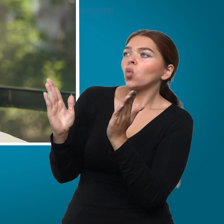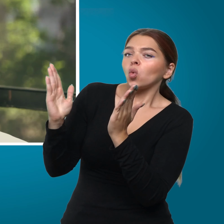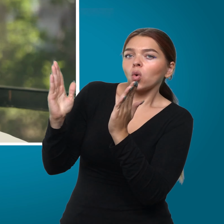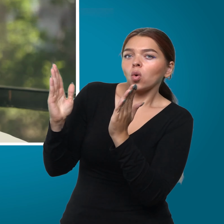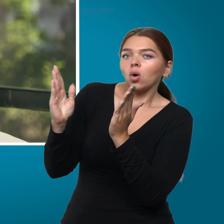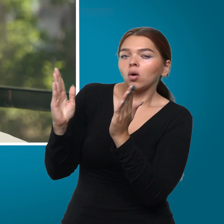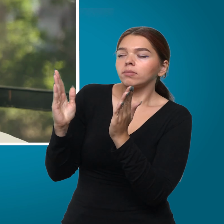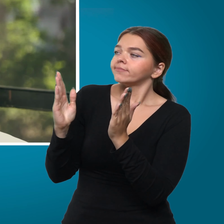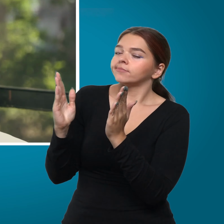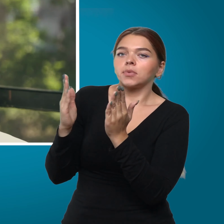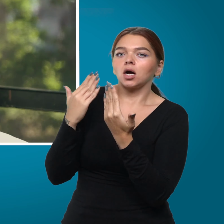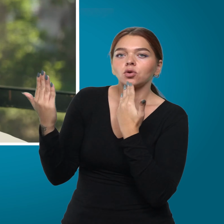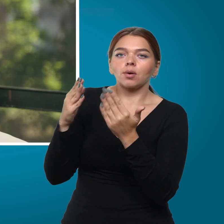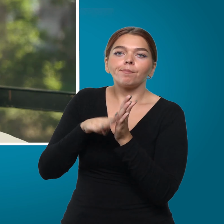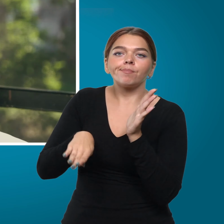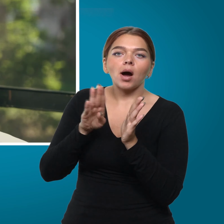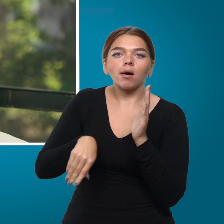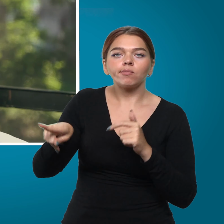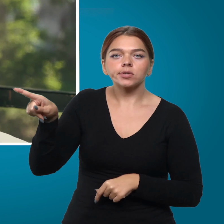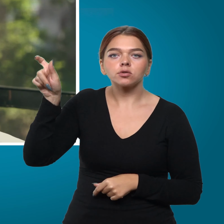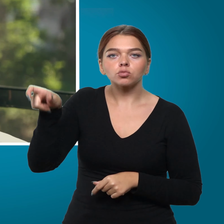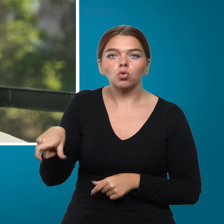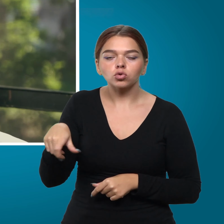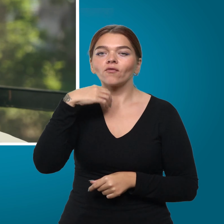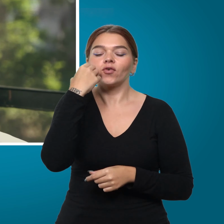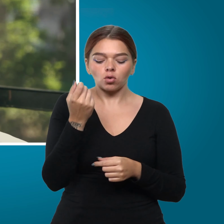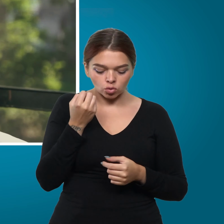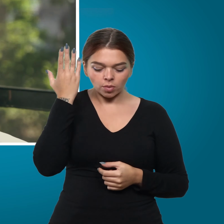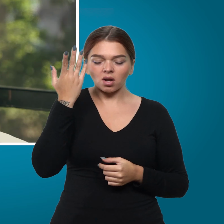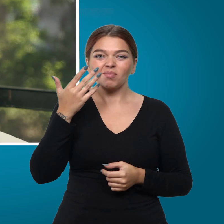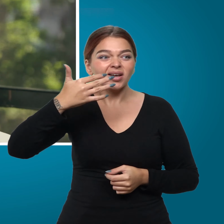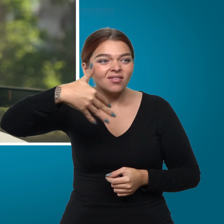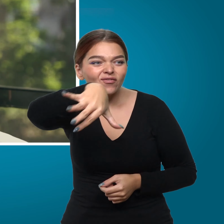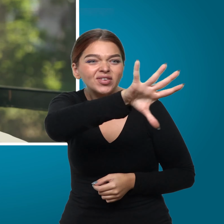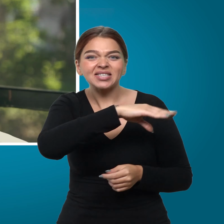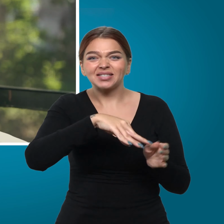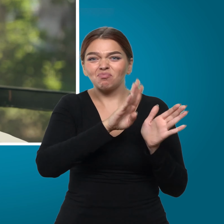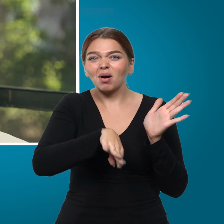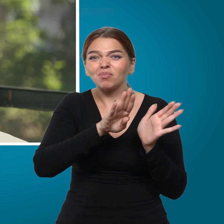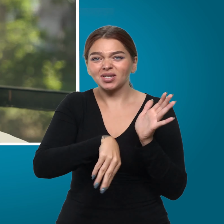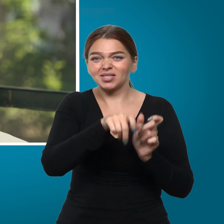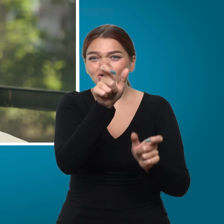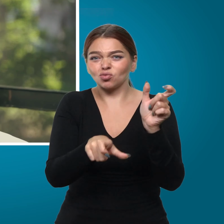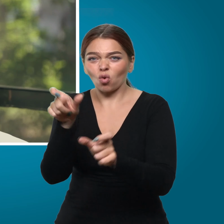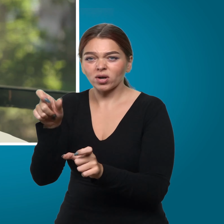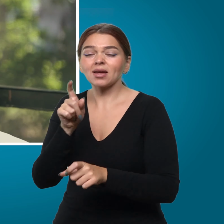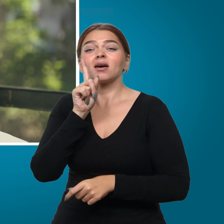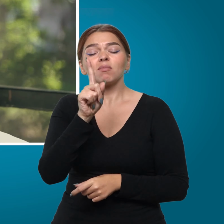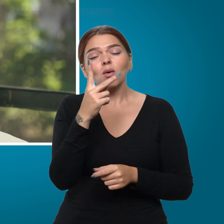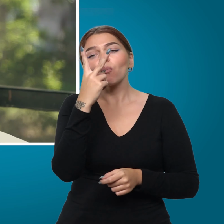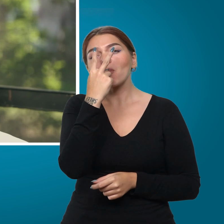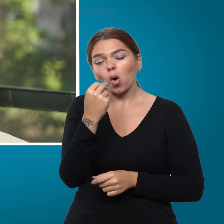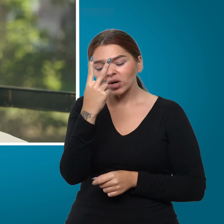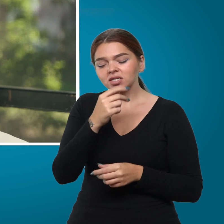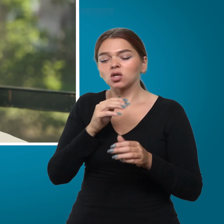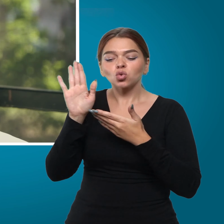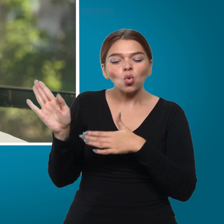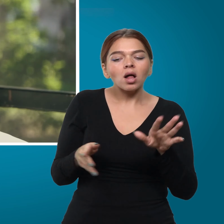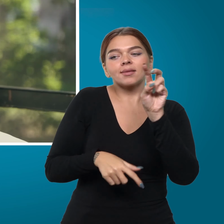atrodė protingas, pasirodo, jis ne visai tiek protingas kitais klausimais, galvo šitoj srity ir žino, bet kitose nieko nežino. Ir atsirinda tos toks,